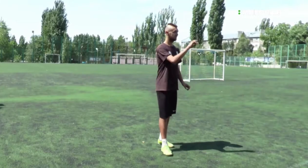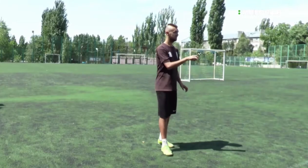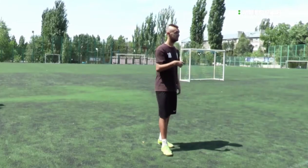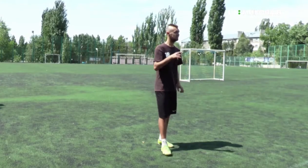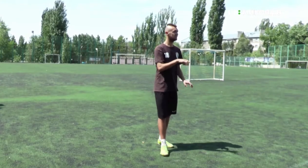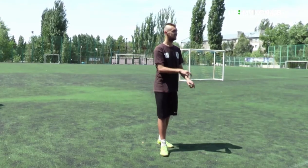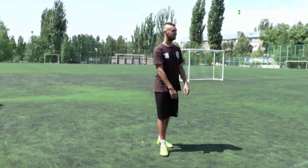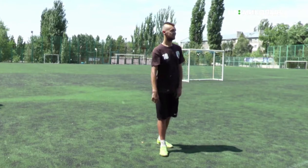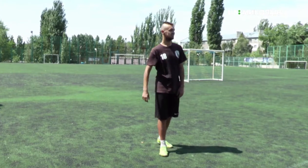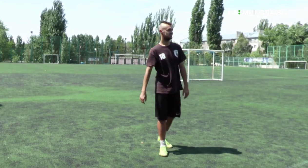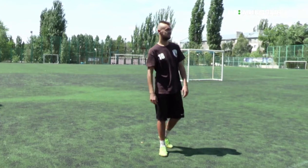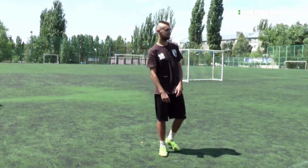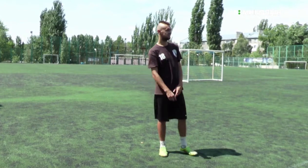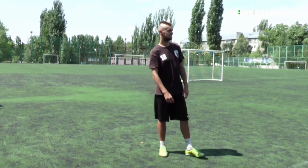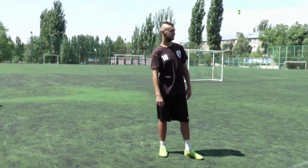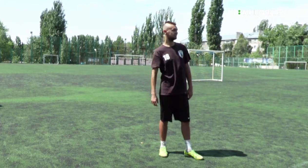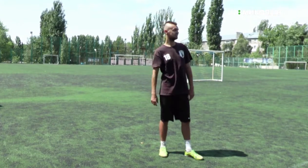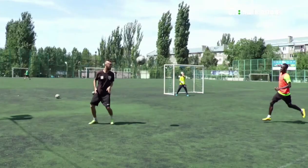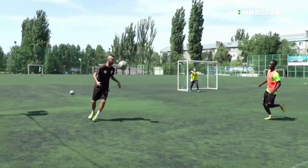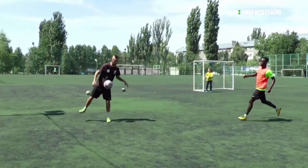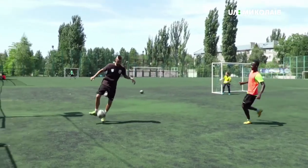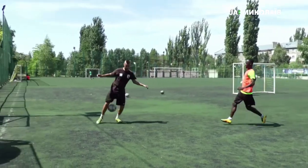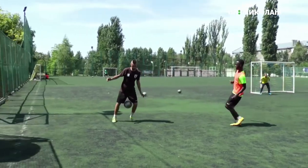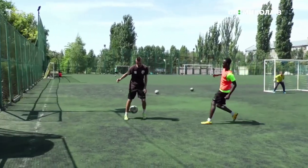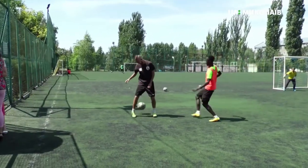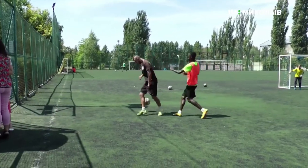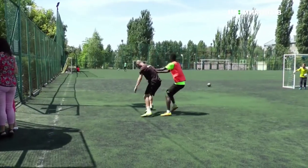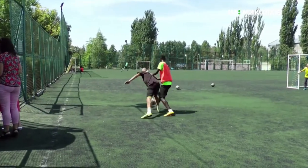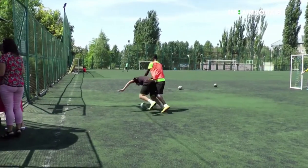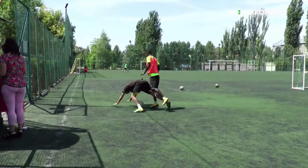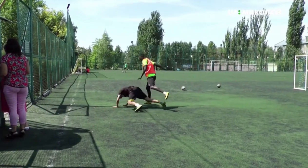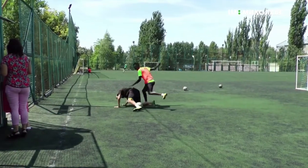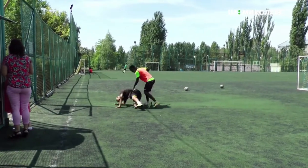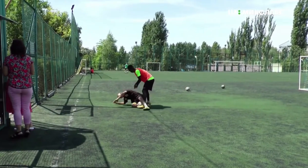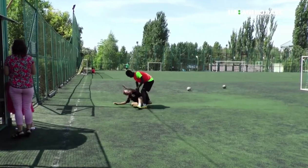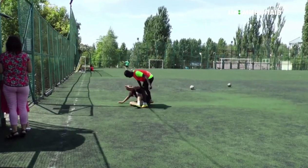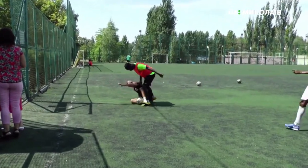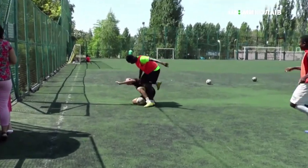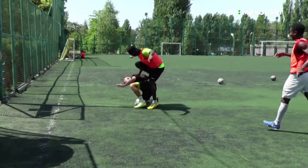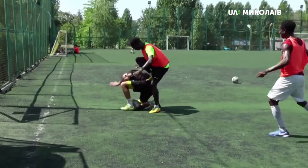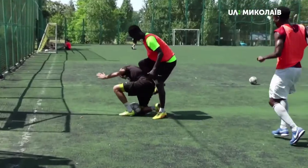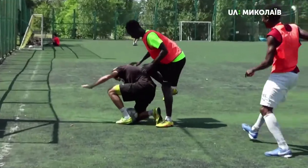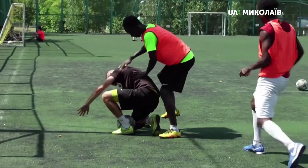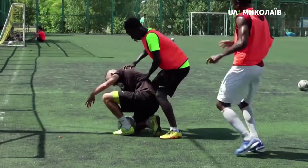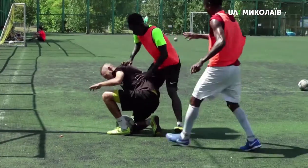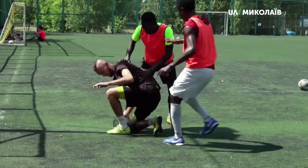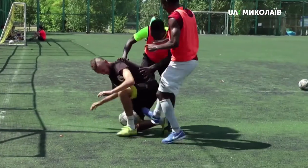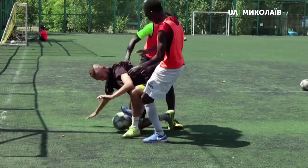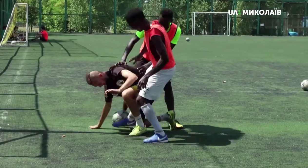команди Дмитро має знижений слух. Він може розрізняти звуки, тому йому легше сприймати вказівки тренера та орієнтуватися в ситуації на